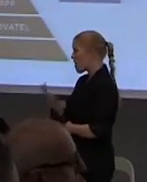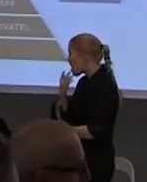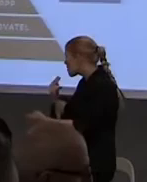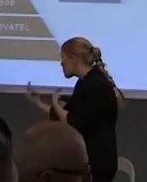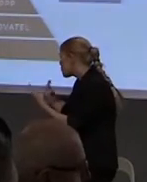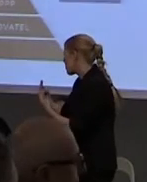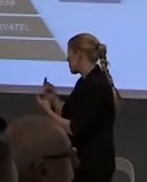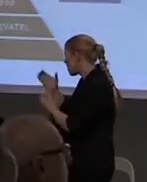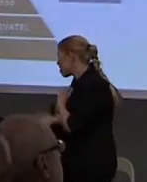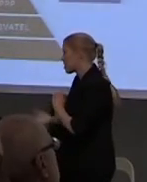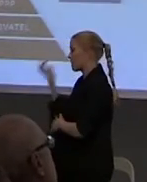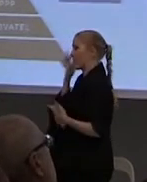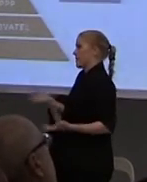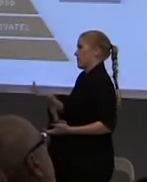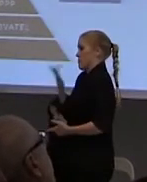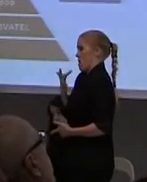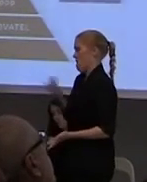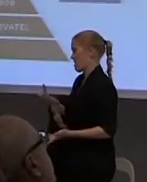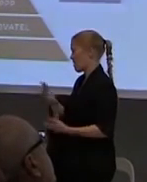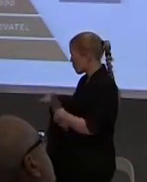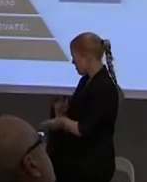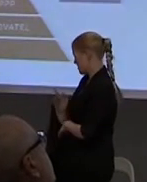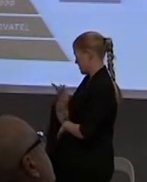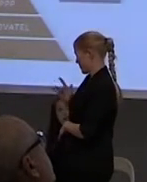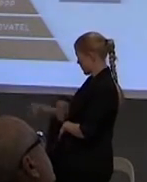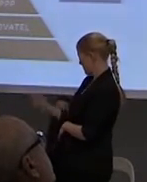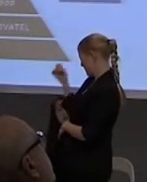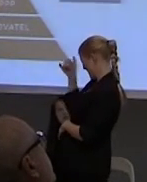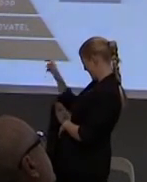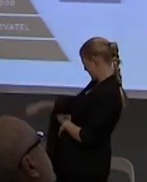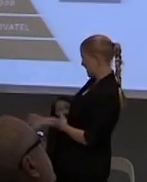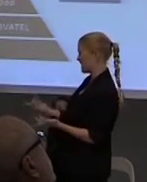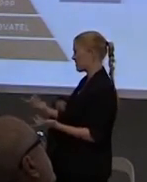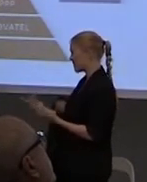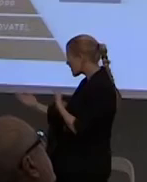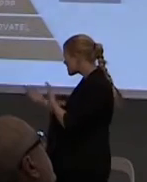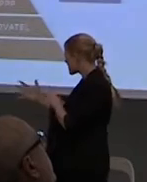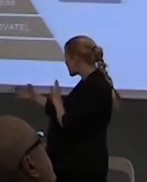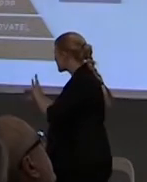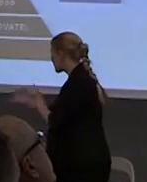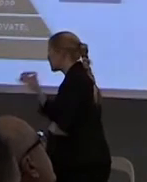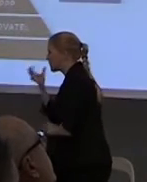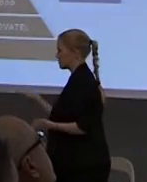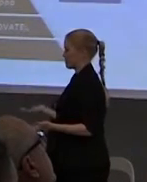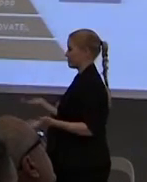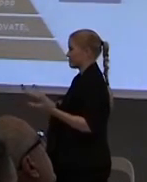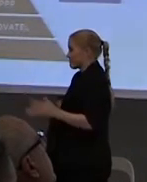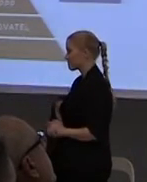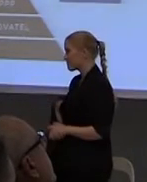bavit, někdy se mi zdá, že jsou takový jako divní a tak jako natvrdí, což se